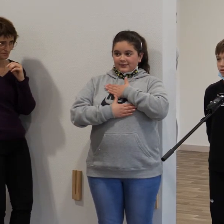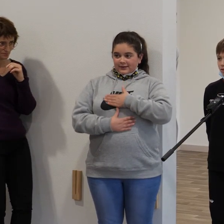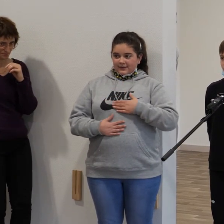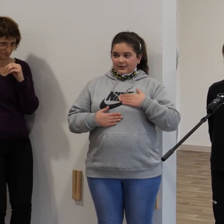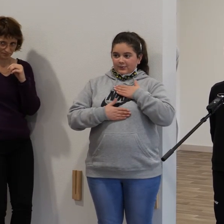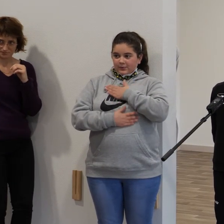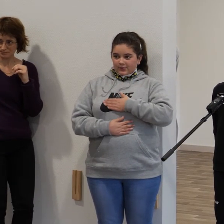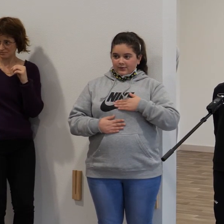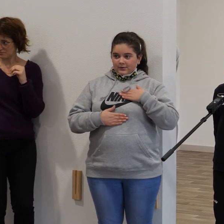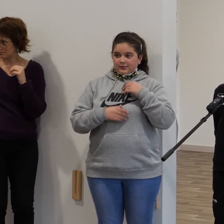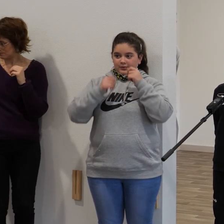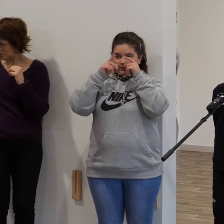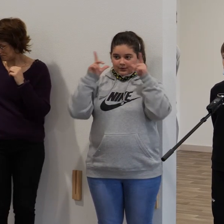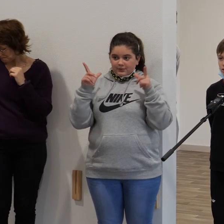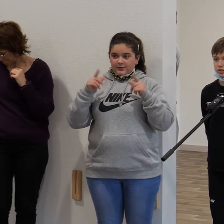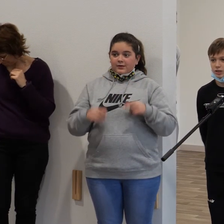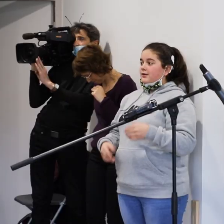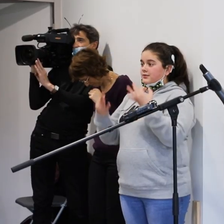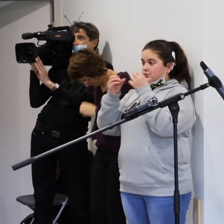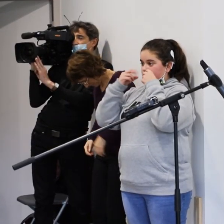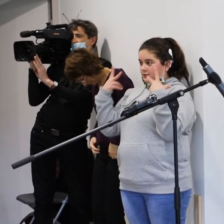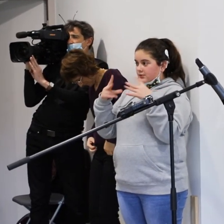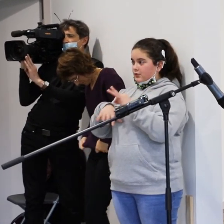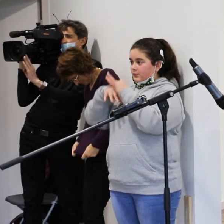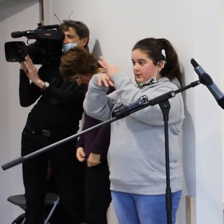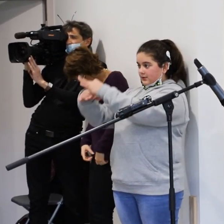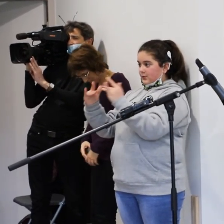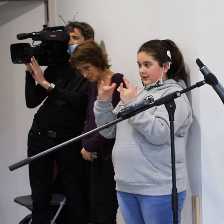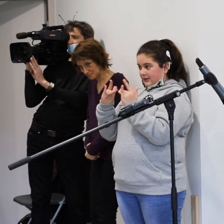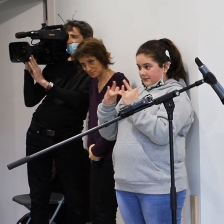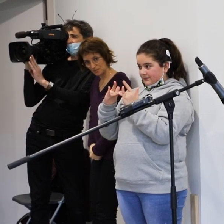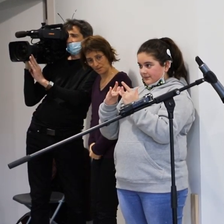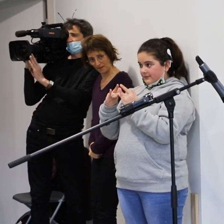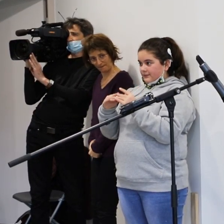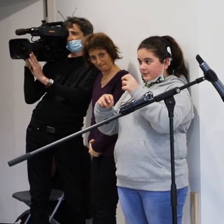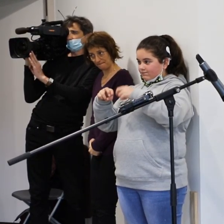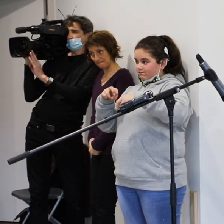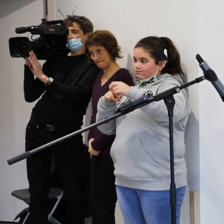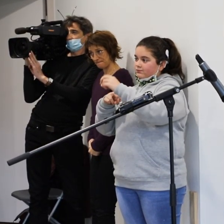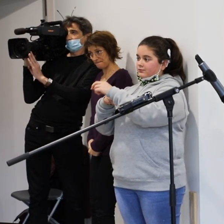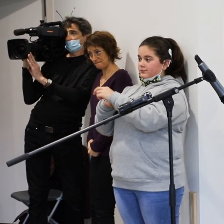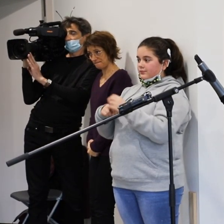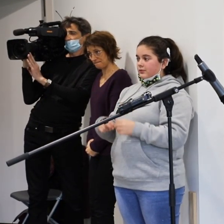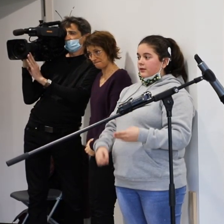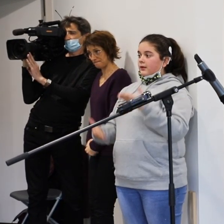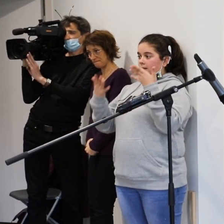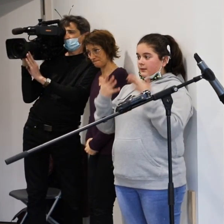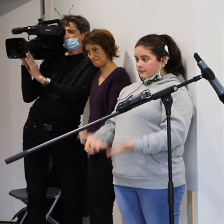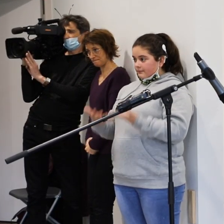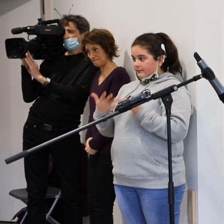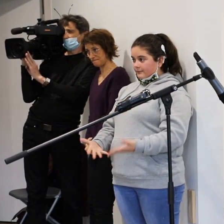Mephisto est surpris et très heureux. Les 10 chats noirs l'accompagnent sur le lit et se mettent autour de